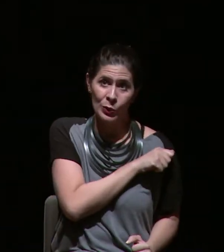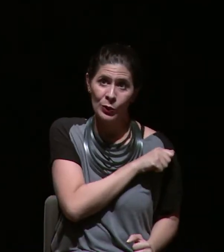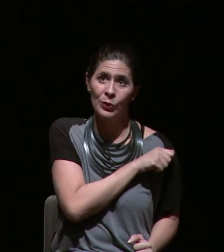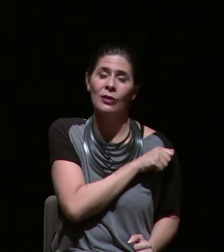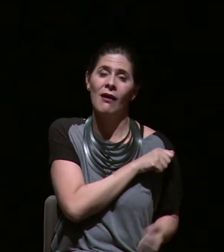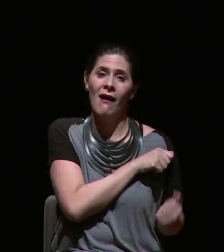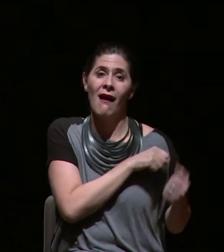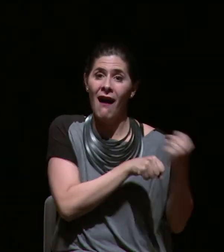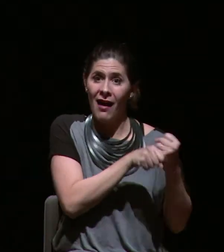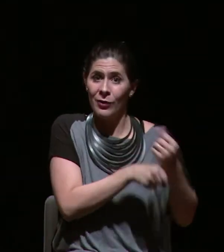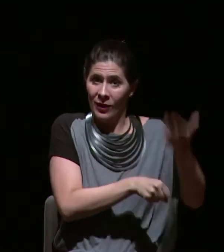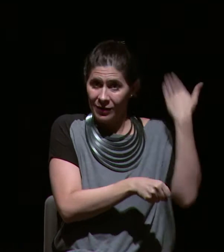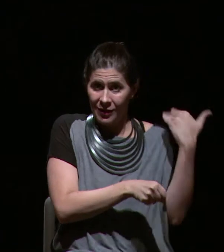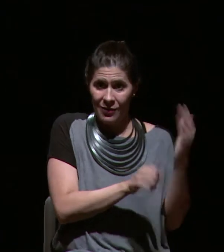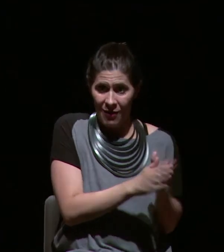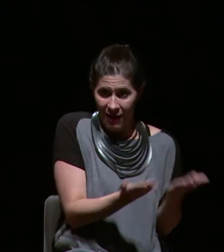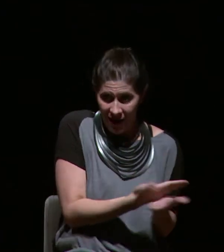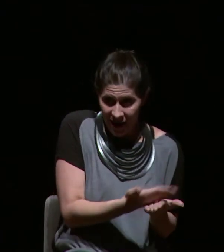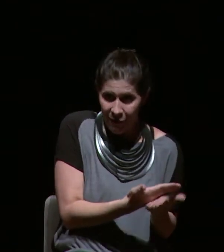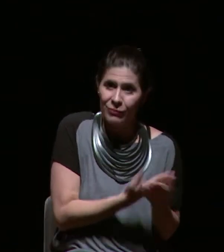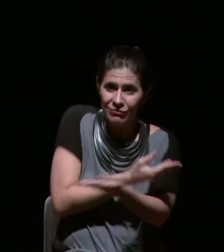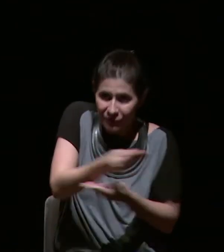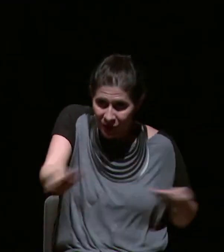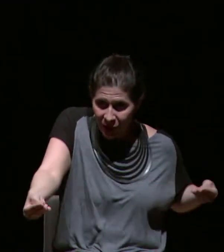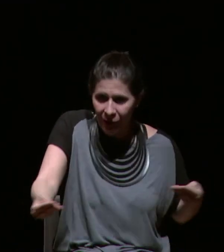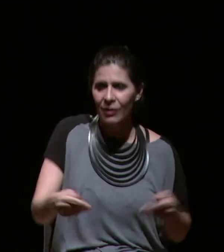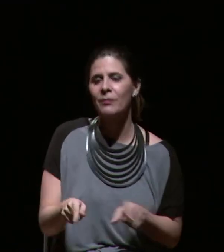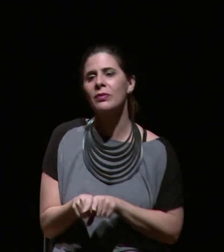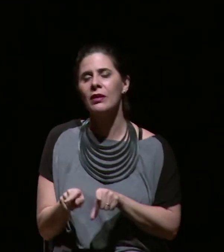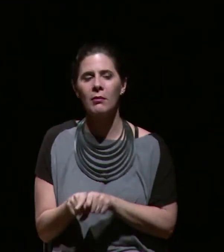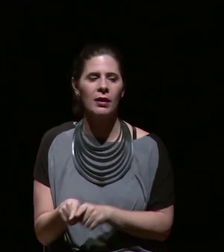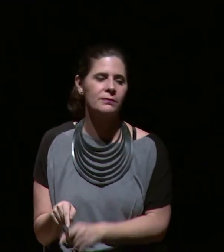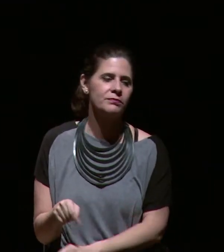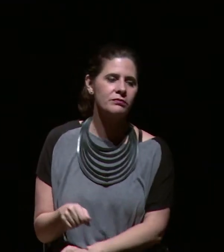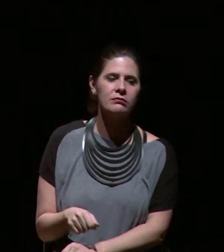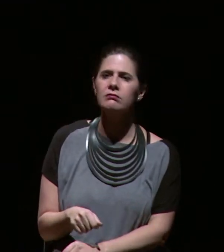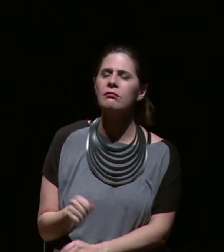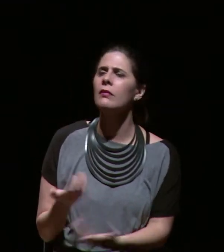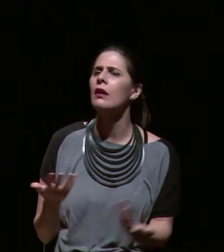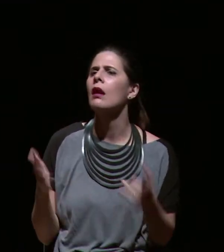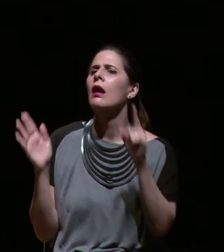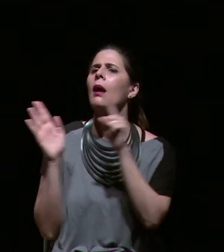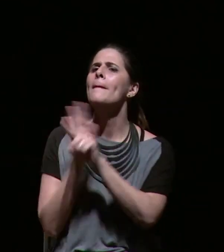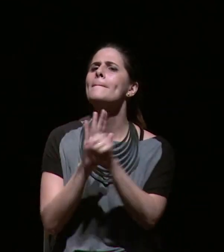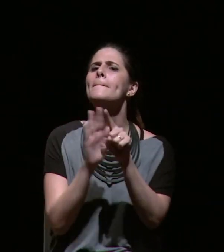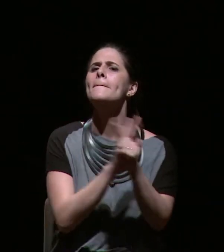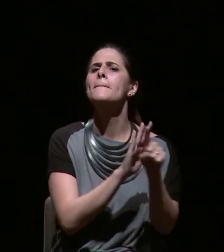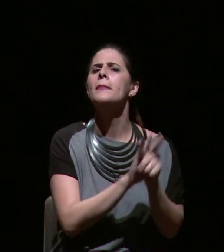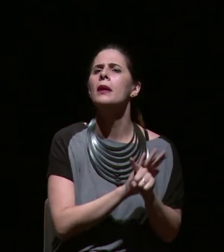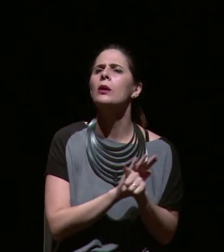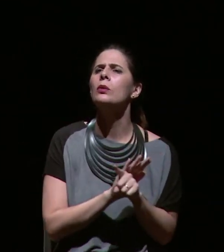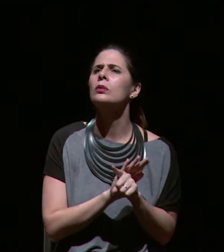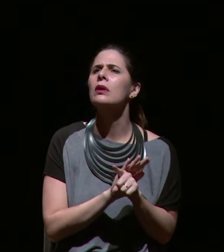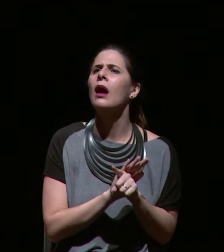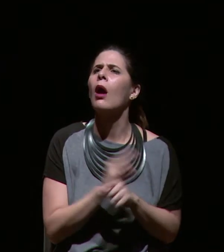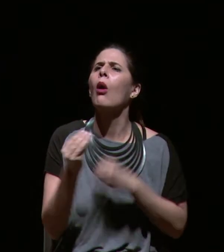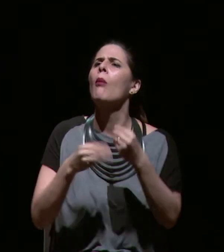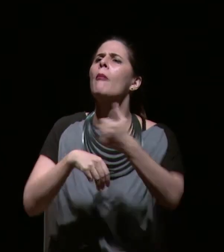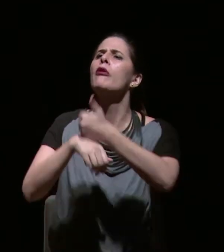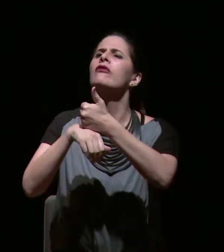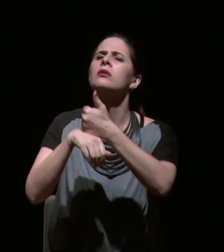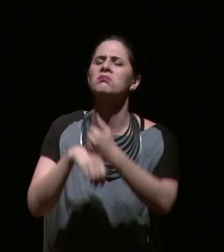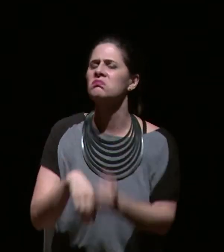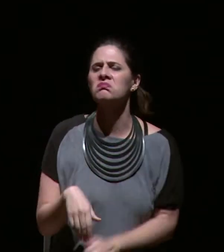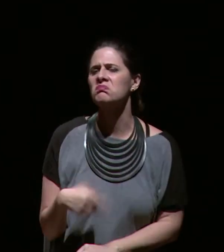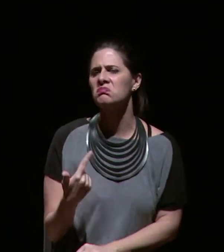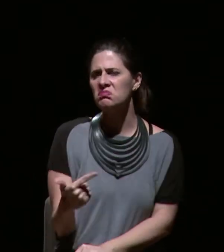entre mães que reclamam o alto custo do material escolar, a ausência de perguntas relacionadas à carreira profissional. Quantos de nós